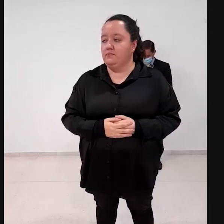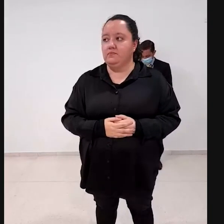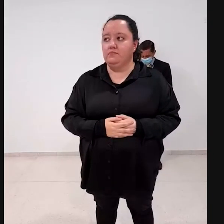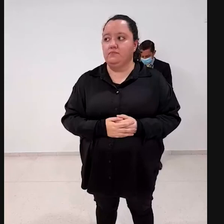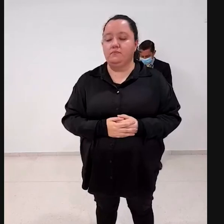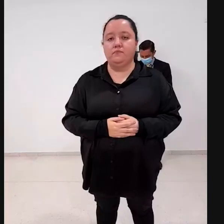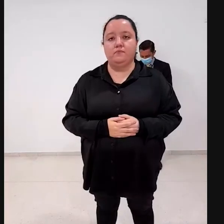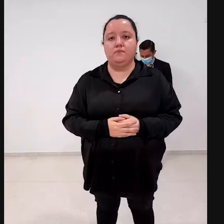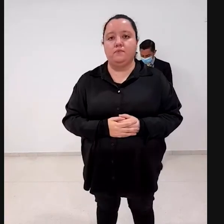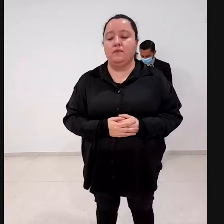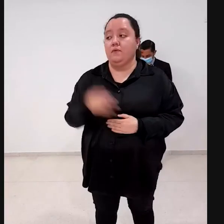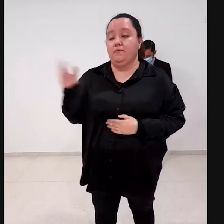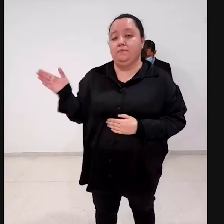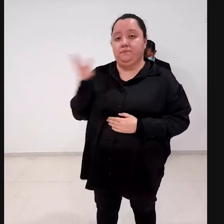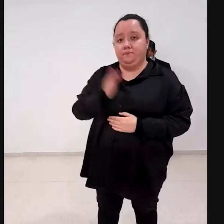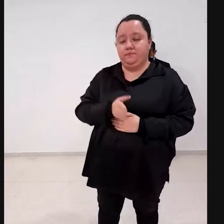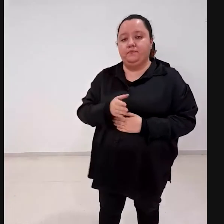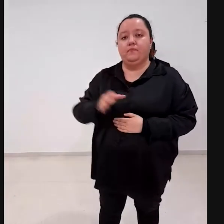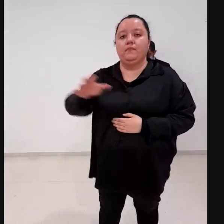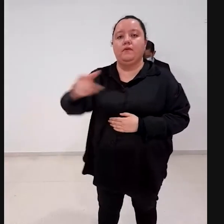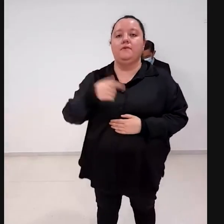bueno relacionado